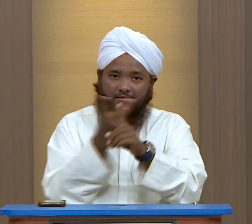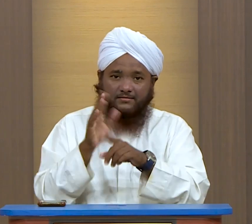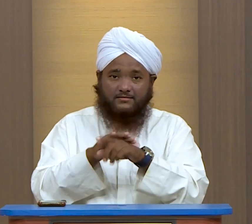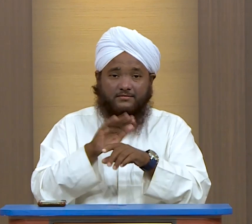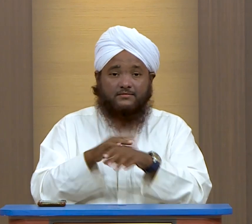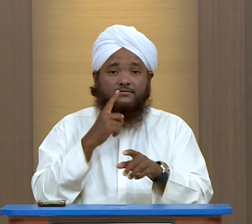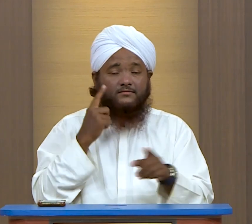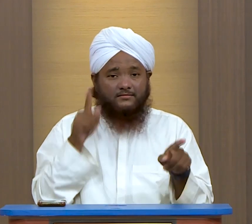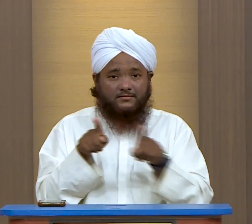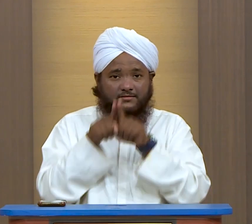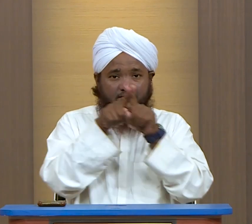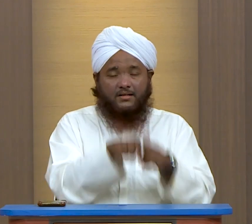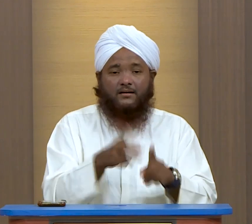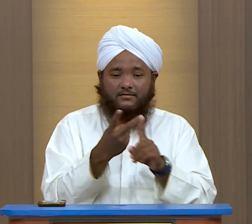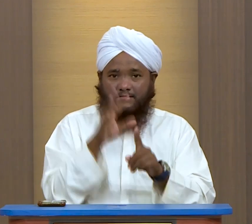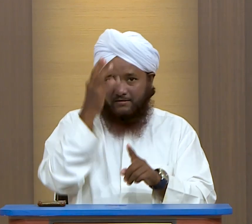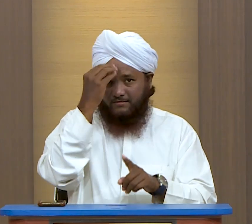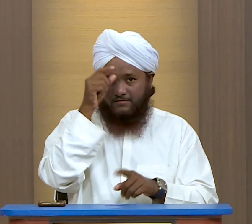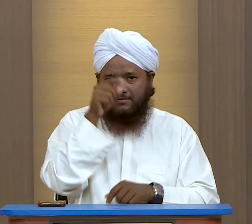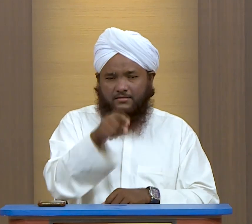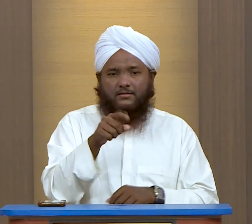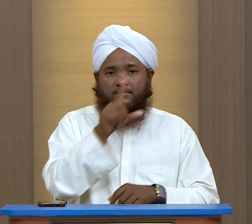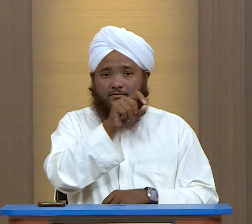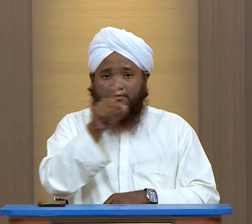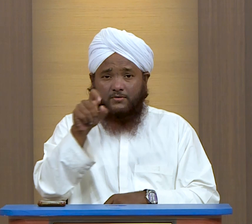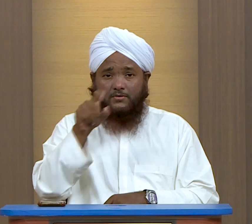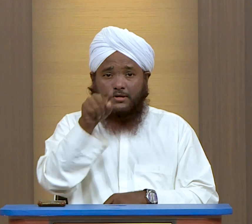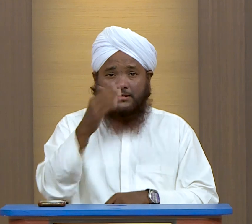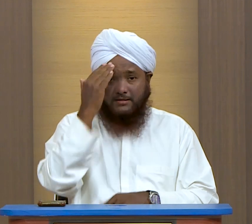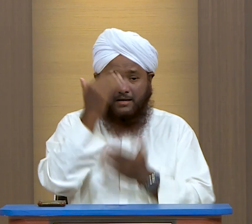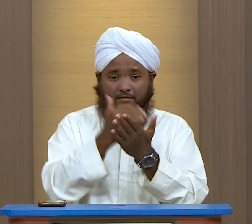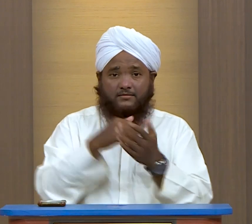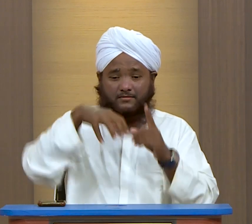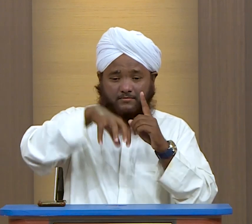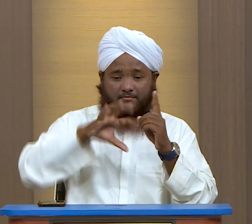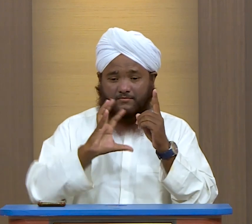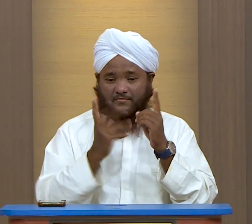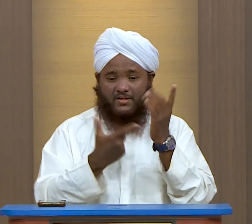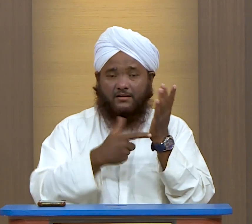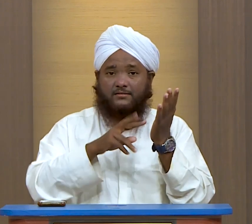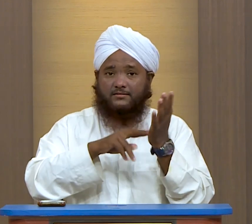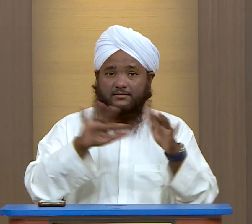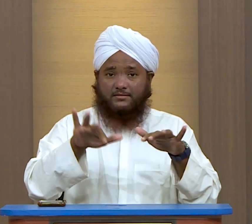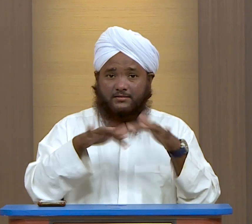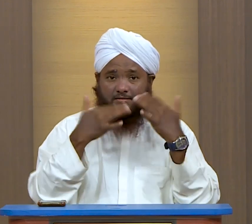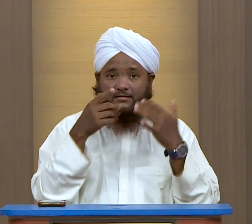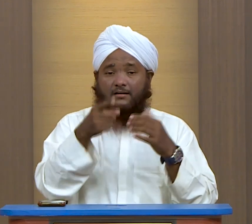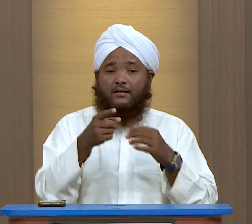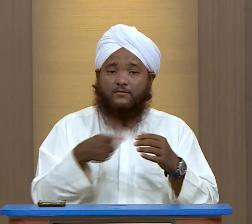رہیں۔ دعوت اسلامی کا ہر دل عزیز 100% اسلامی چینل، مدنی چینل خود بھی دیکھیں اور دوسروں کو بھی دیکھنے کی